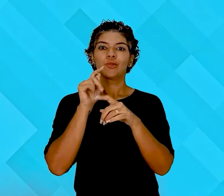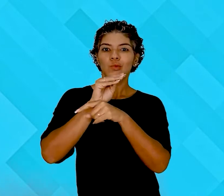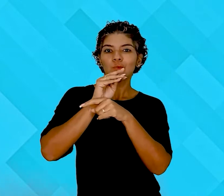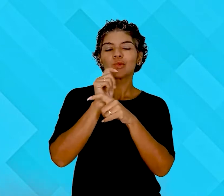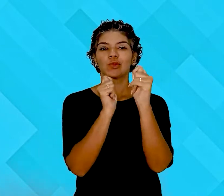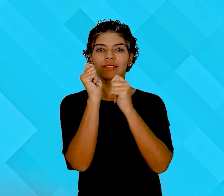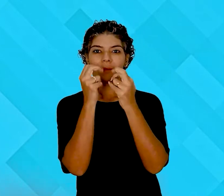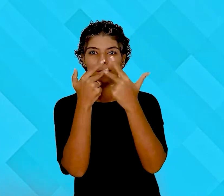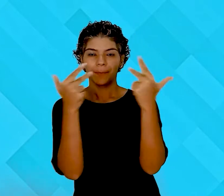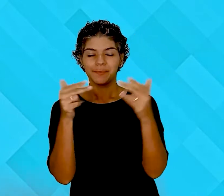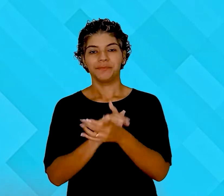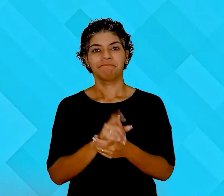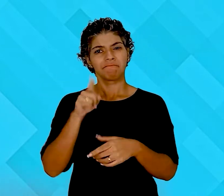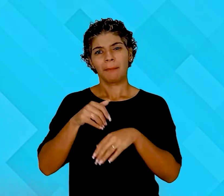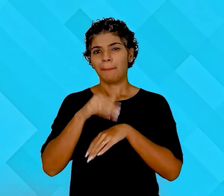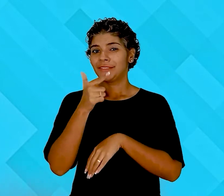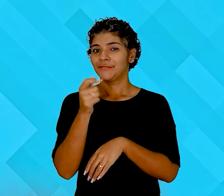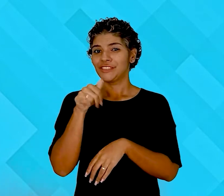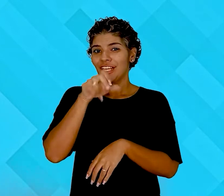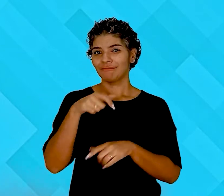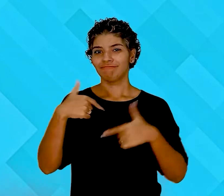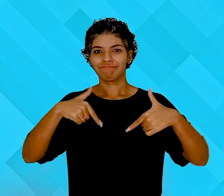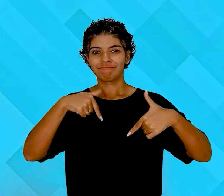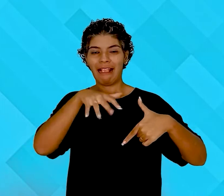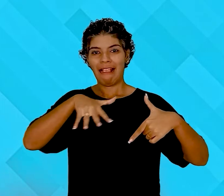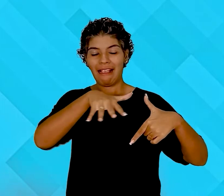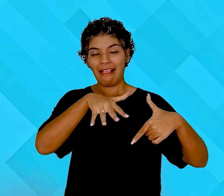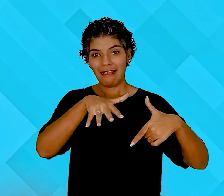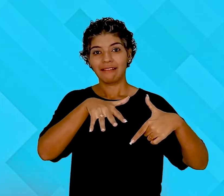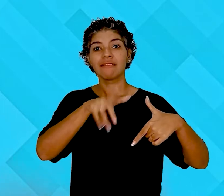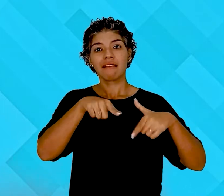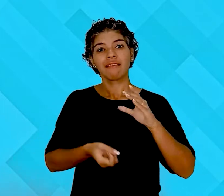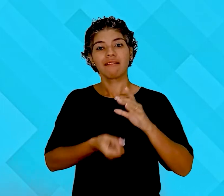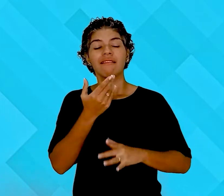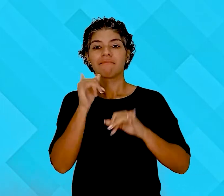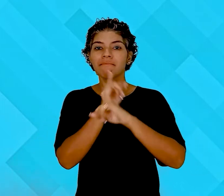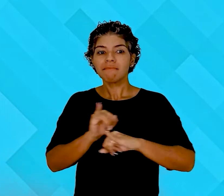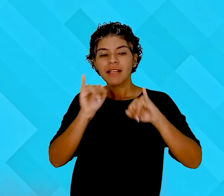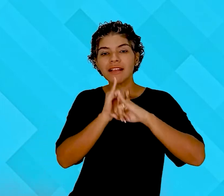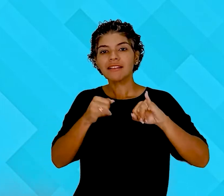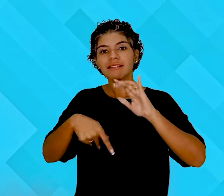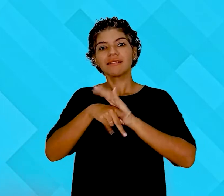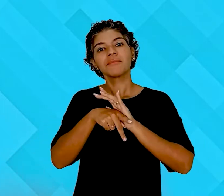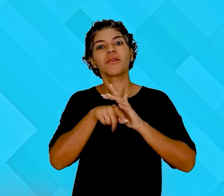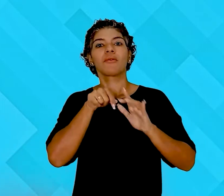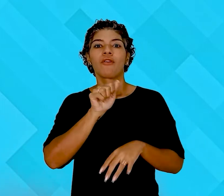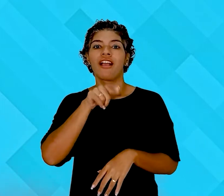20 anos de mercado. É sócia fundadora da Martinica Digital, agência pioneira de marketing digital e inbound marketing voltada